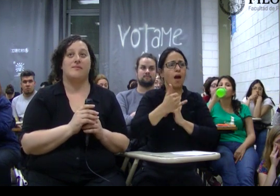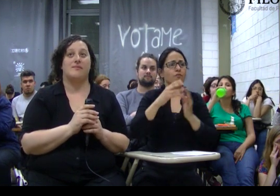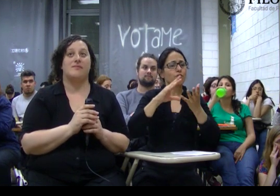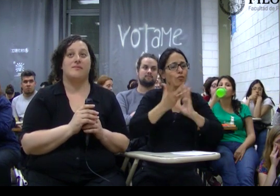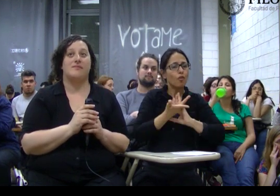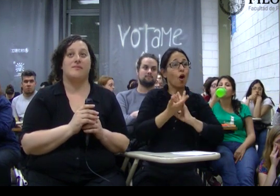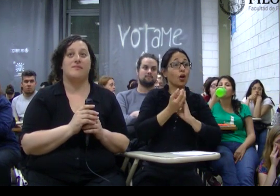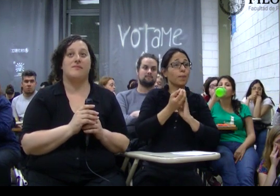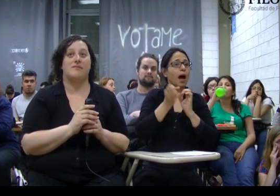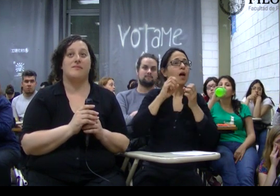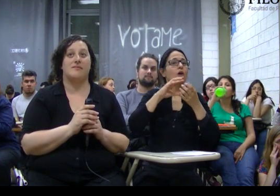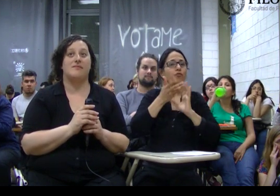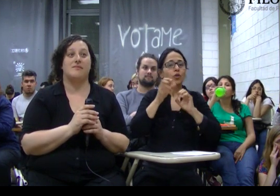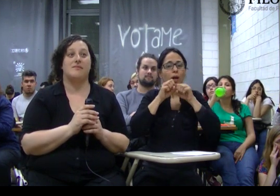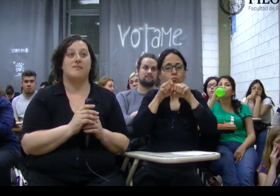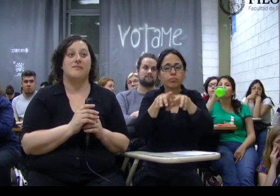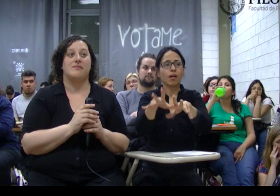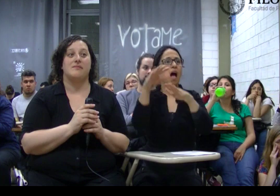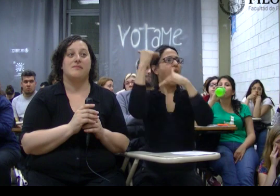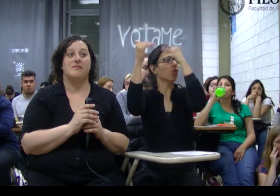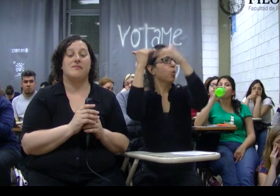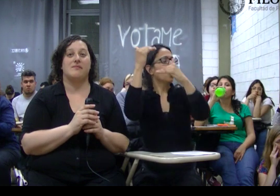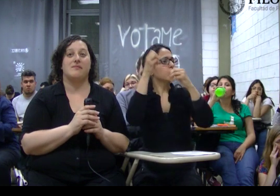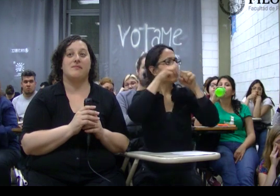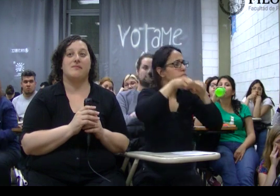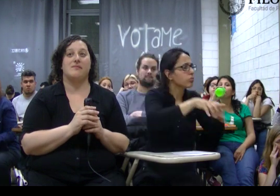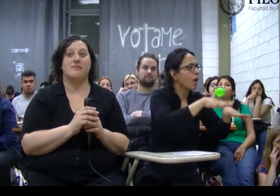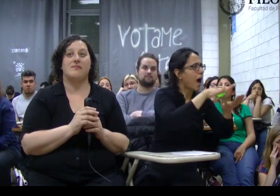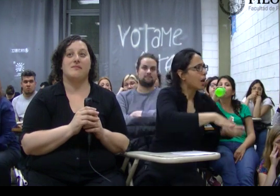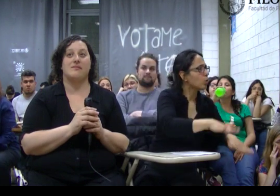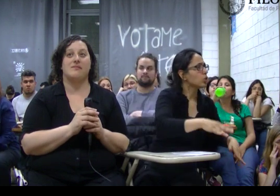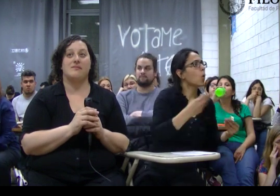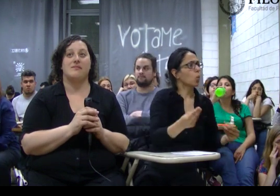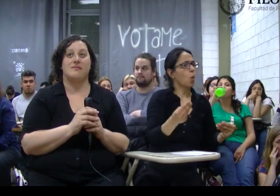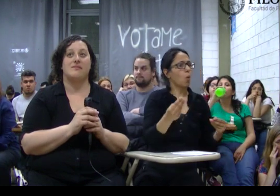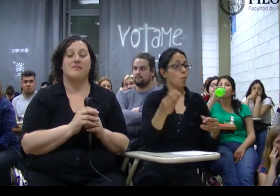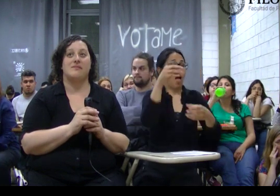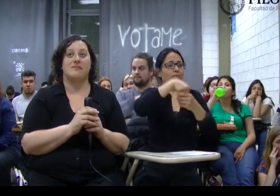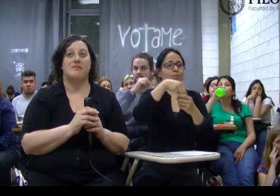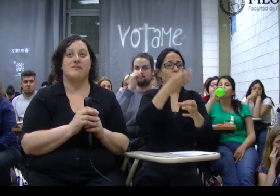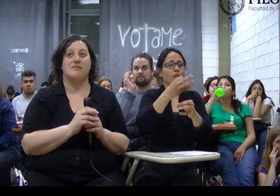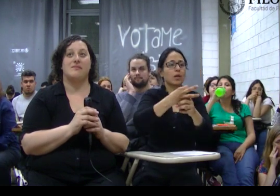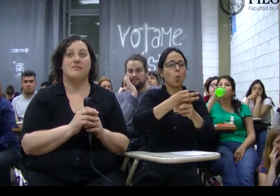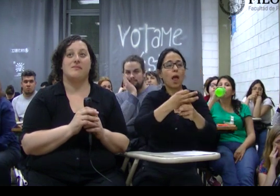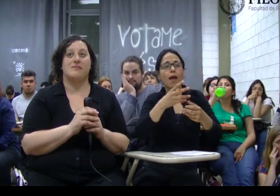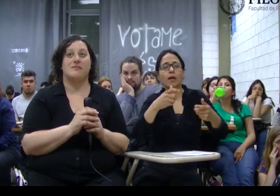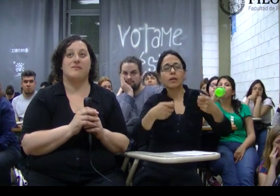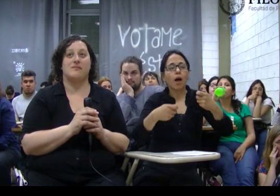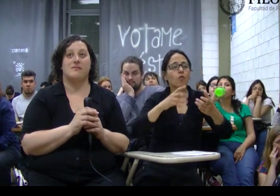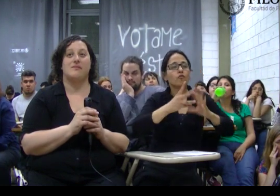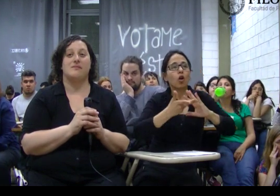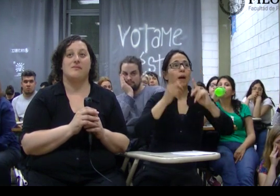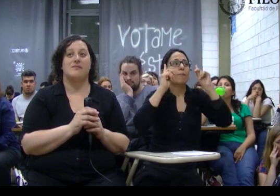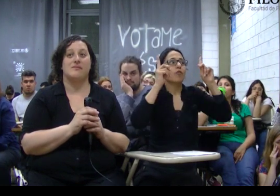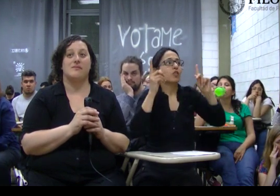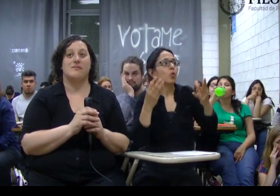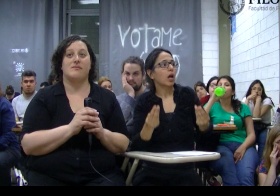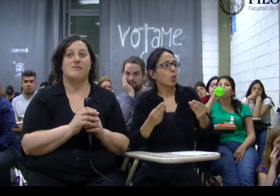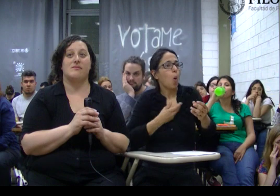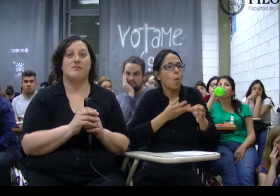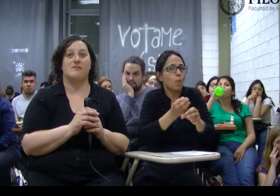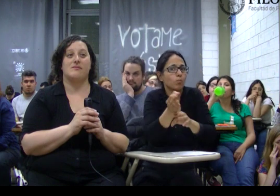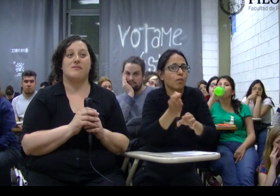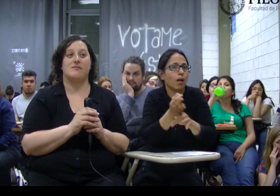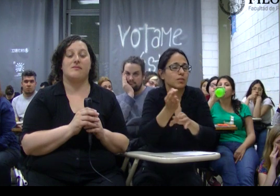transmiten las cosas a los adultos y a los niños, que habría que ver cómo se adaptan en las escuelas las maestras, cómo lo